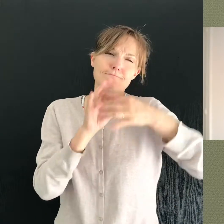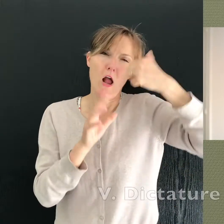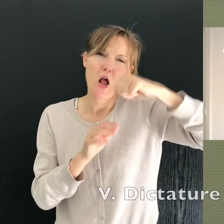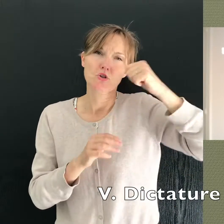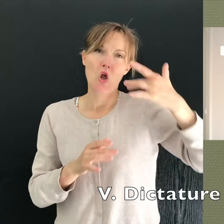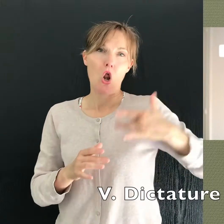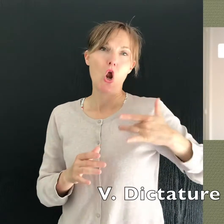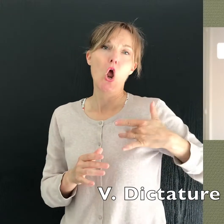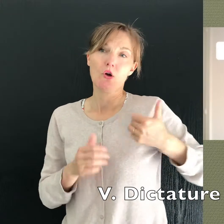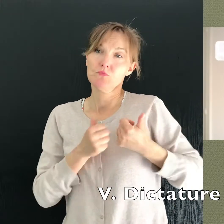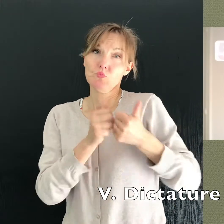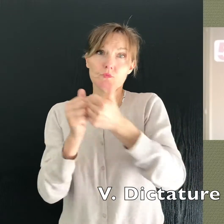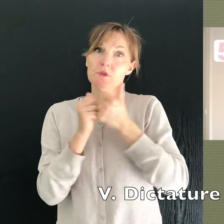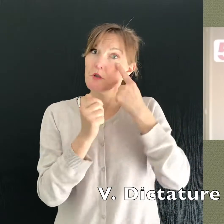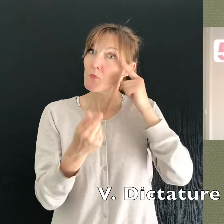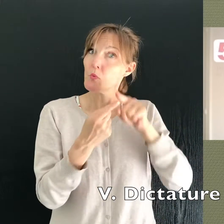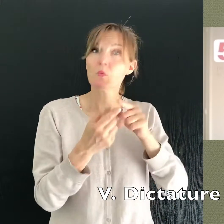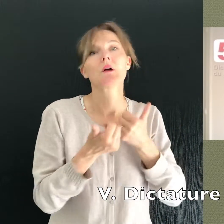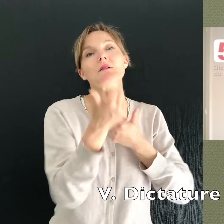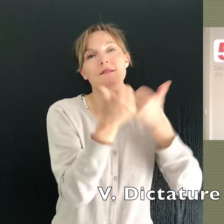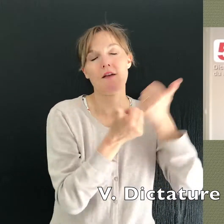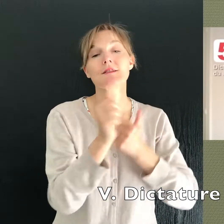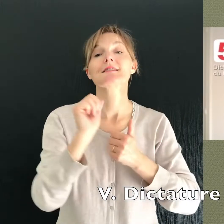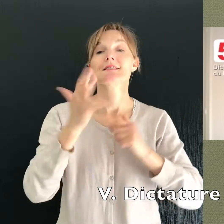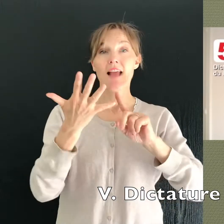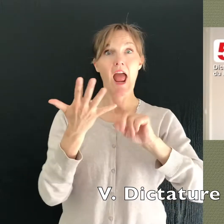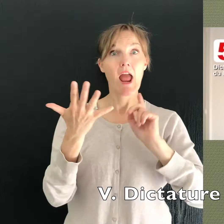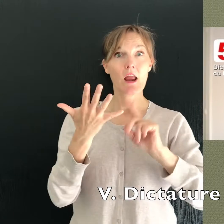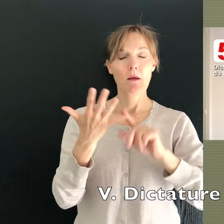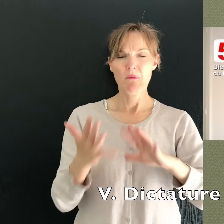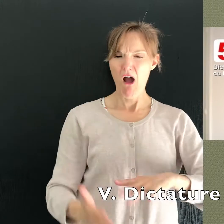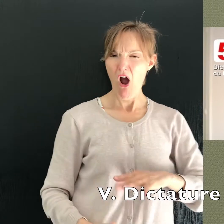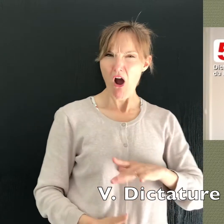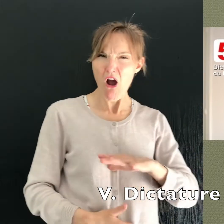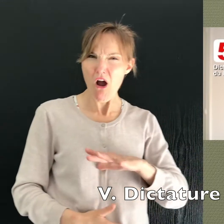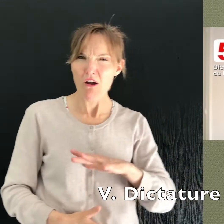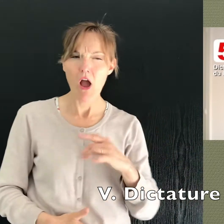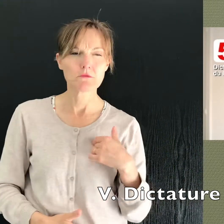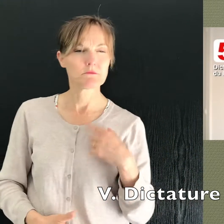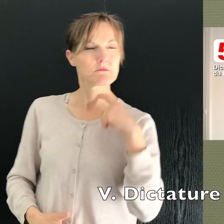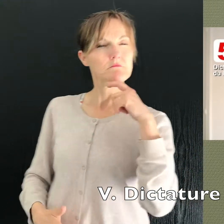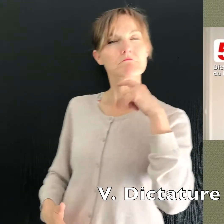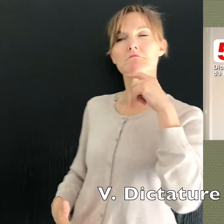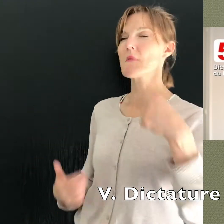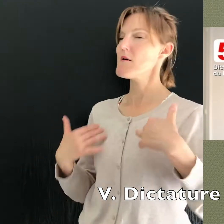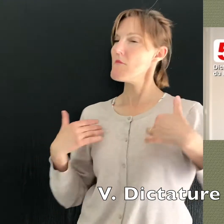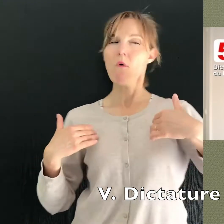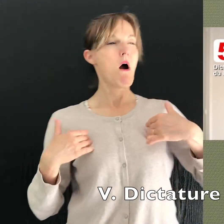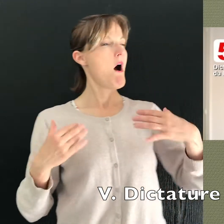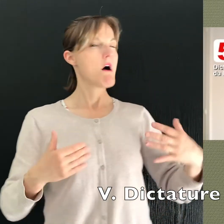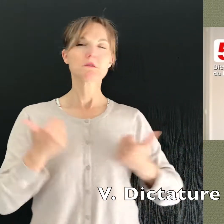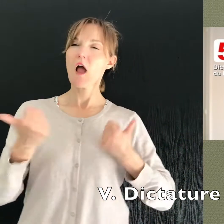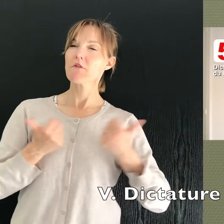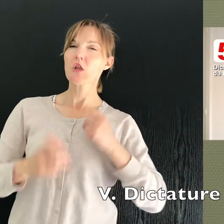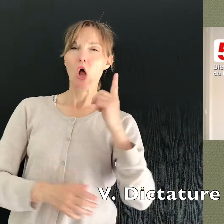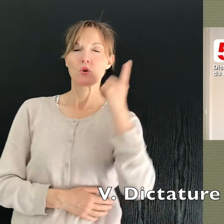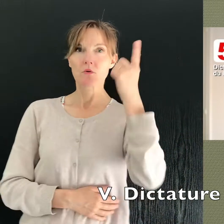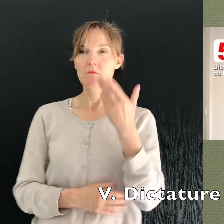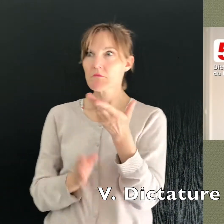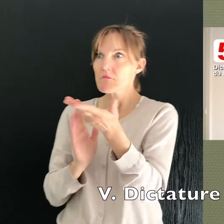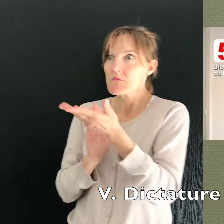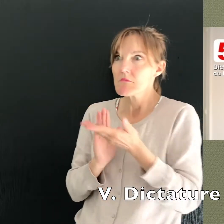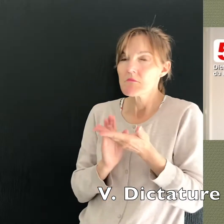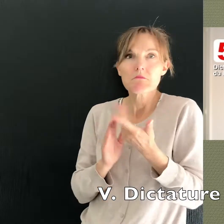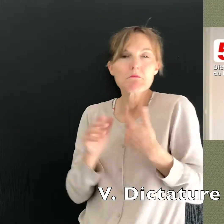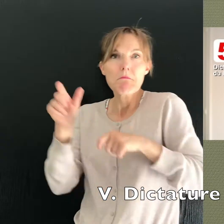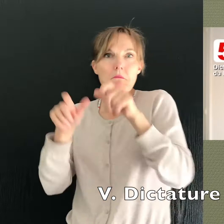servir. Cinquièmement, l'orgueil et l'arrogance démesurée d'hommes se disant des serviteurs de Dieu. Ces hommes